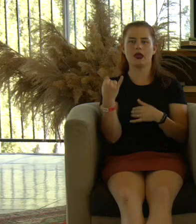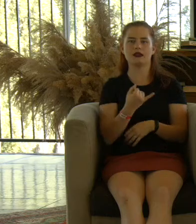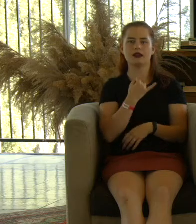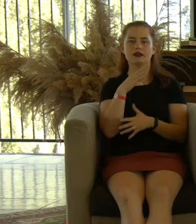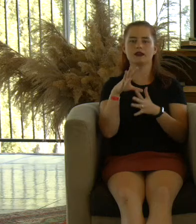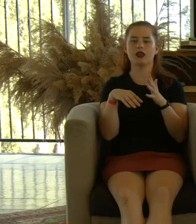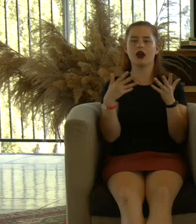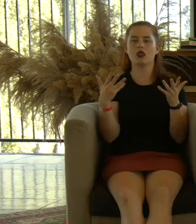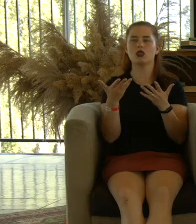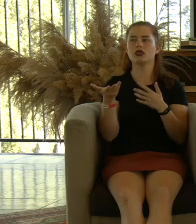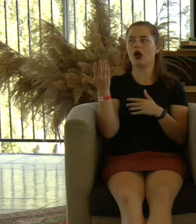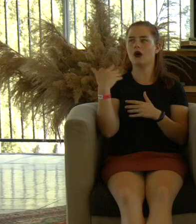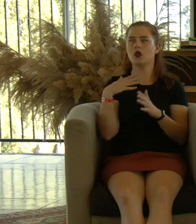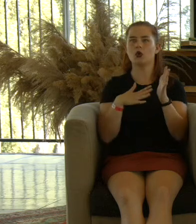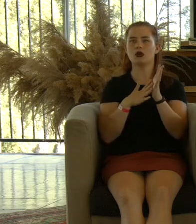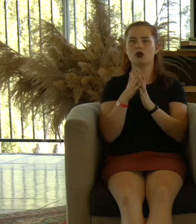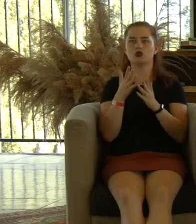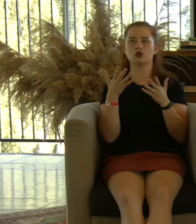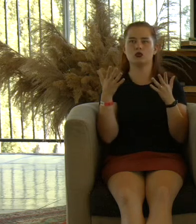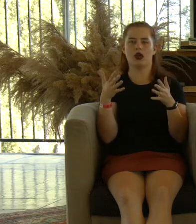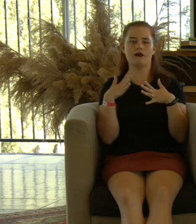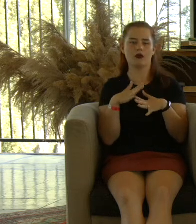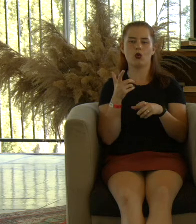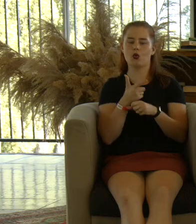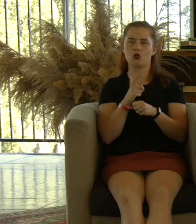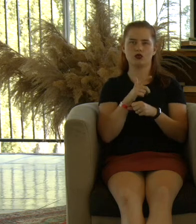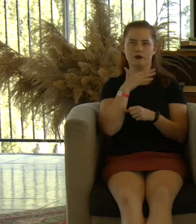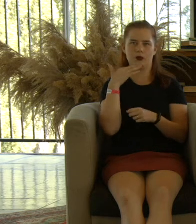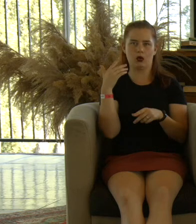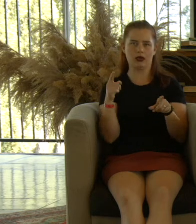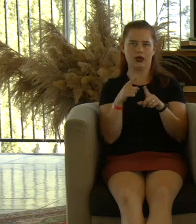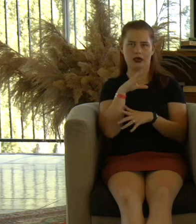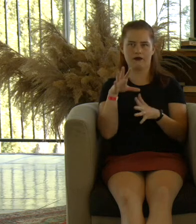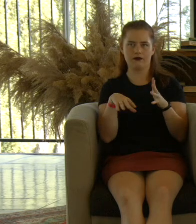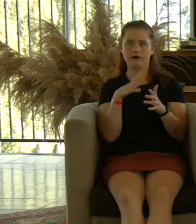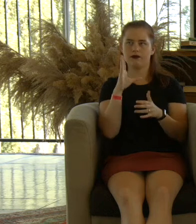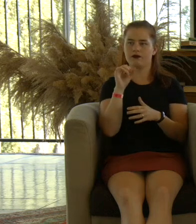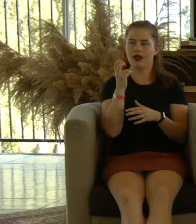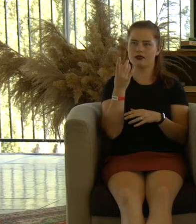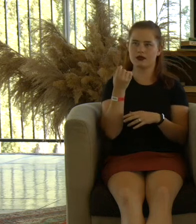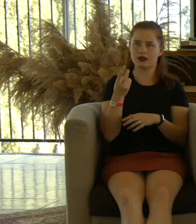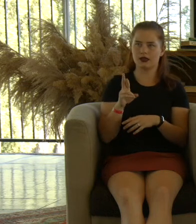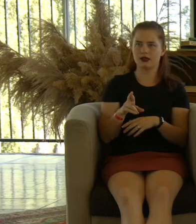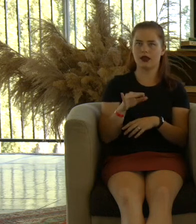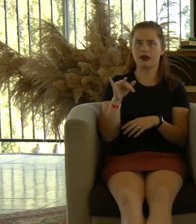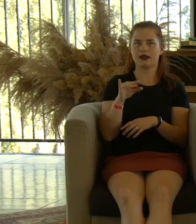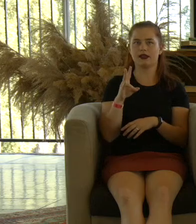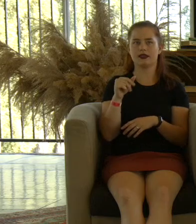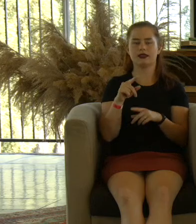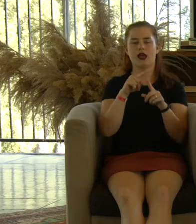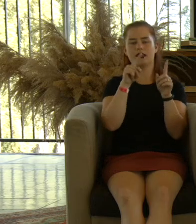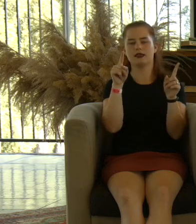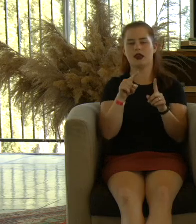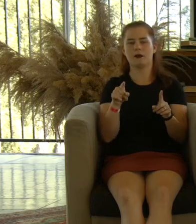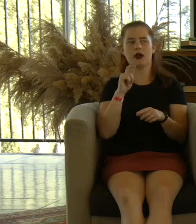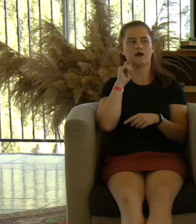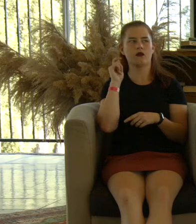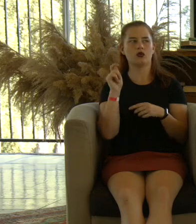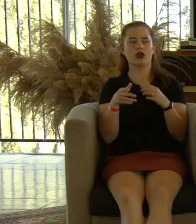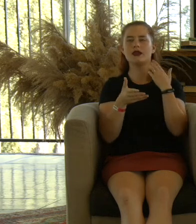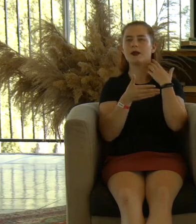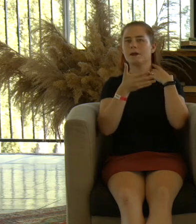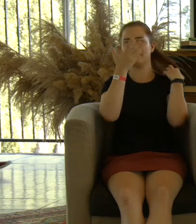винограда, которые давно растут. В Грузии очень много автохтонных сортов винограда, в Венгрии они есть. И, кстати, на Закарпатье. В Украине же мы